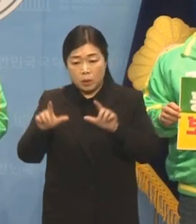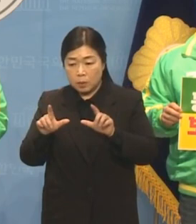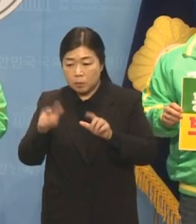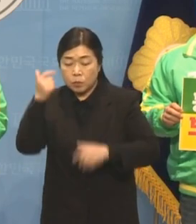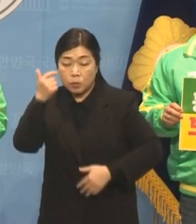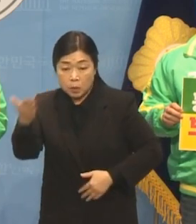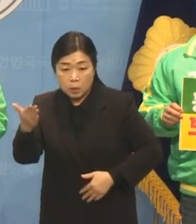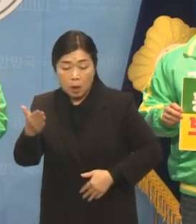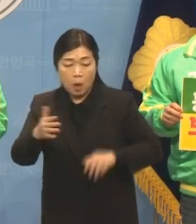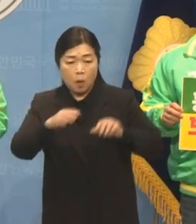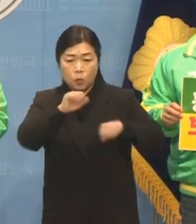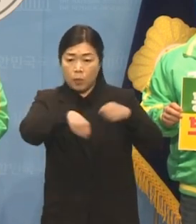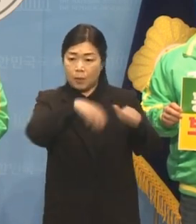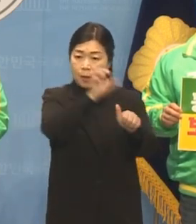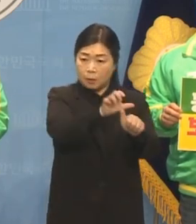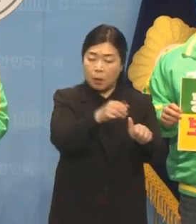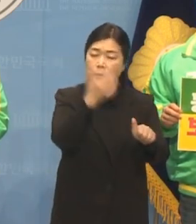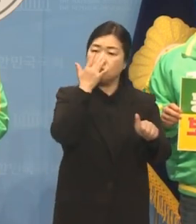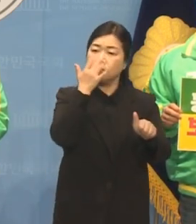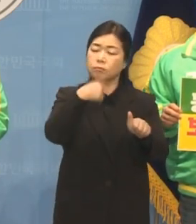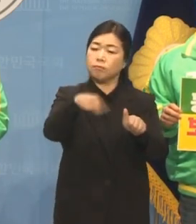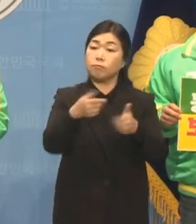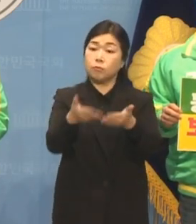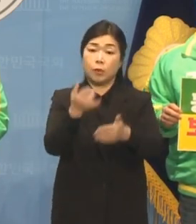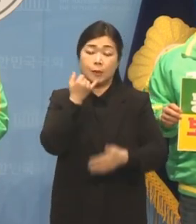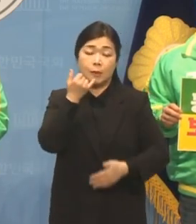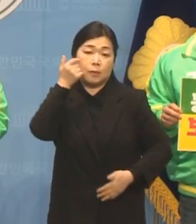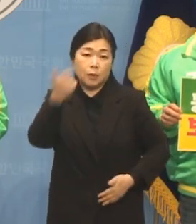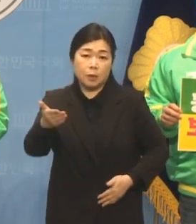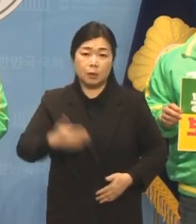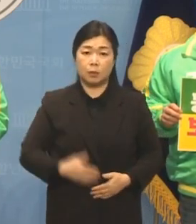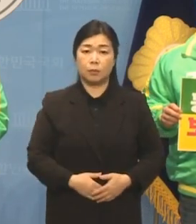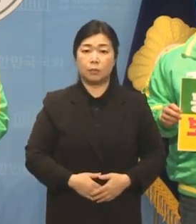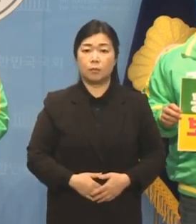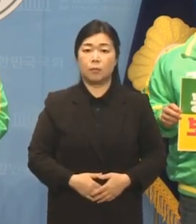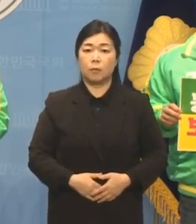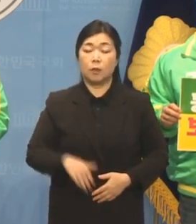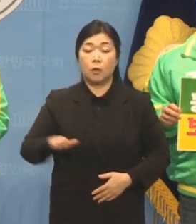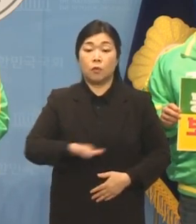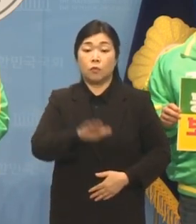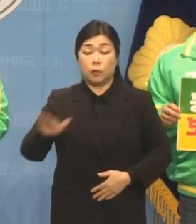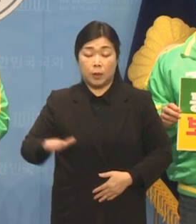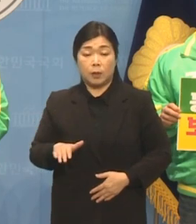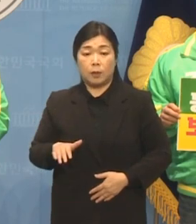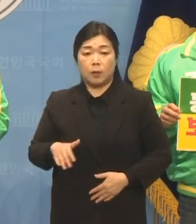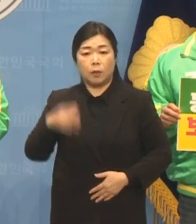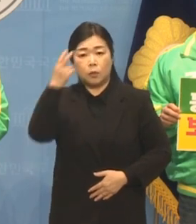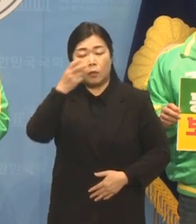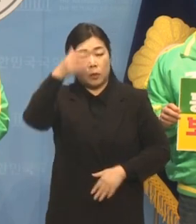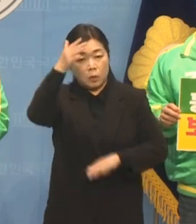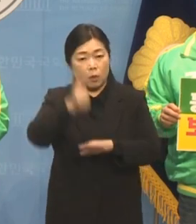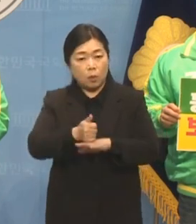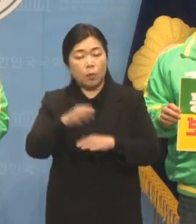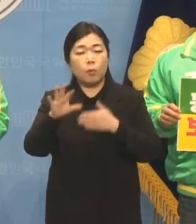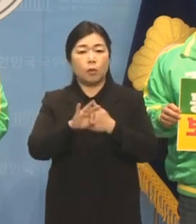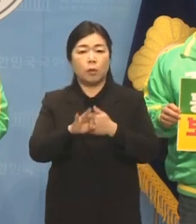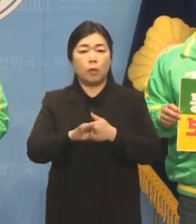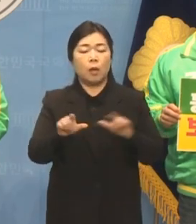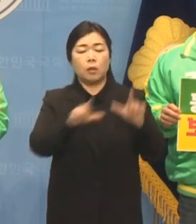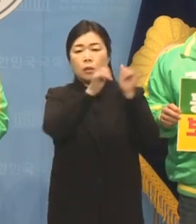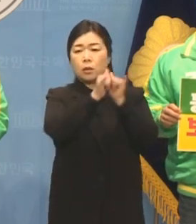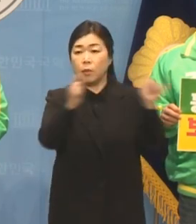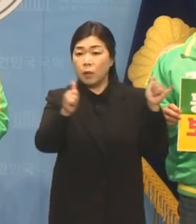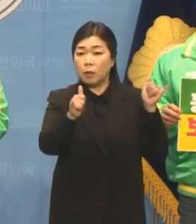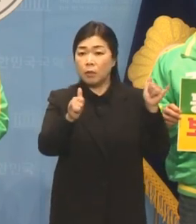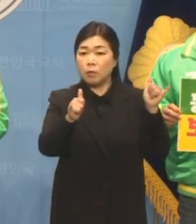교육해도 괜찮은 것일까요? 최근 전북녹색당에서 진행한 여론조사에서 시민 60% 이상이 소싸움 대회 예산